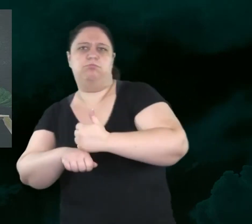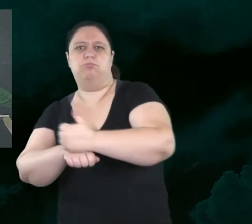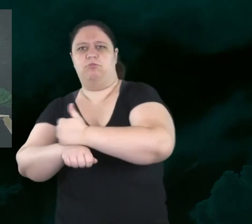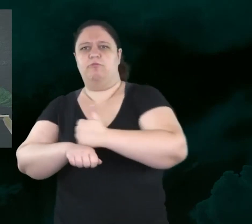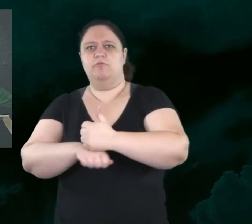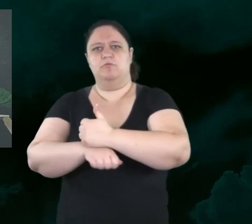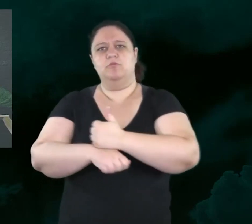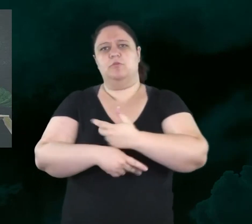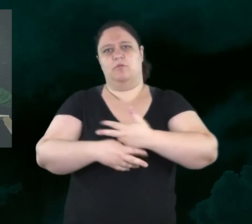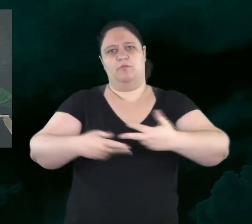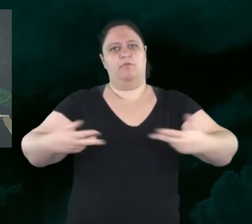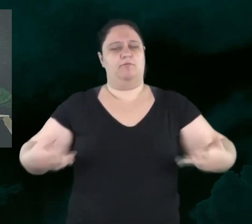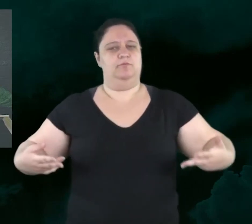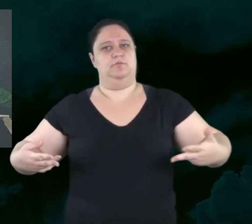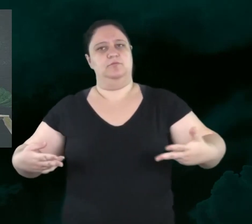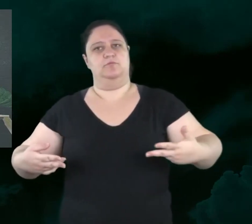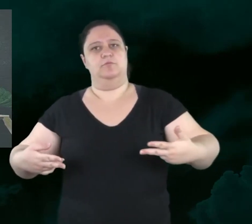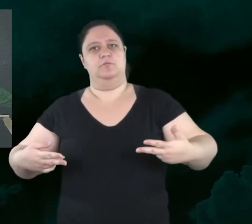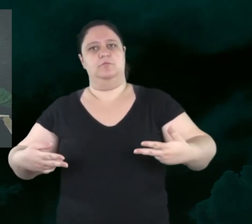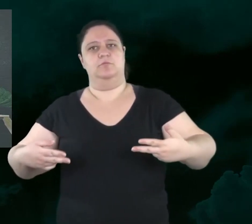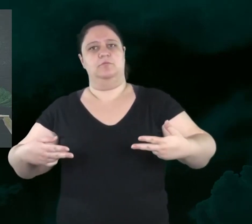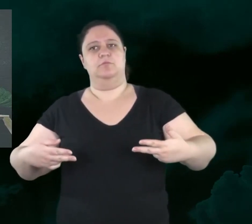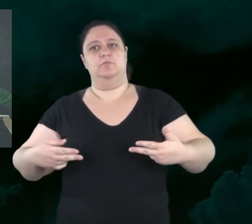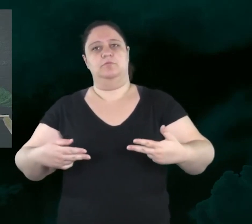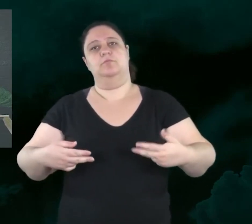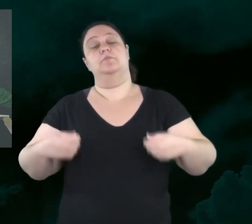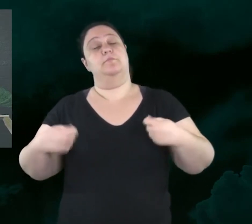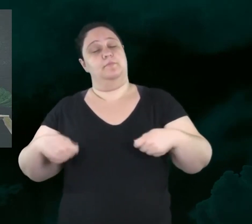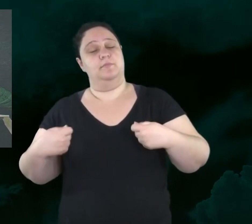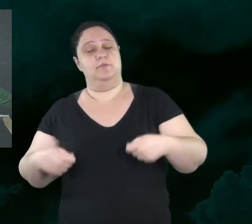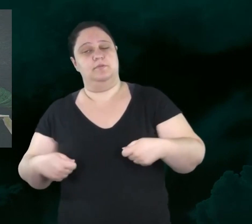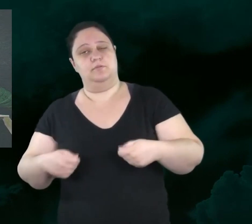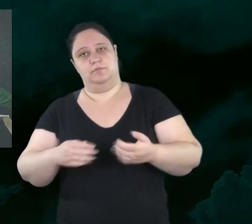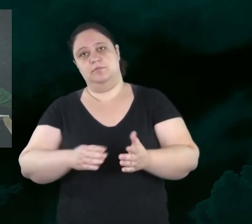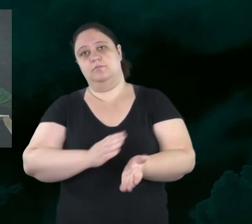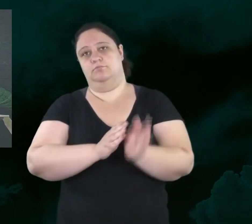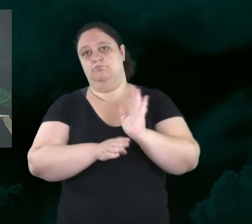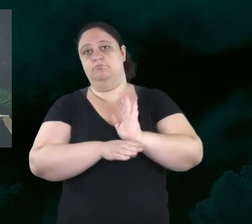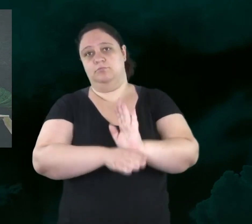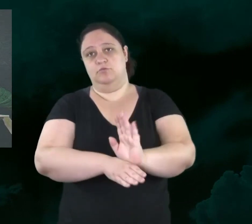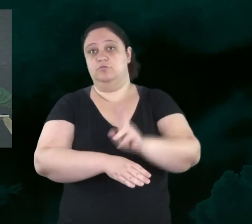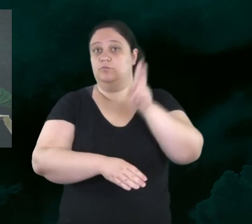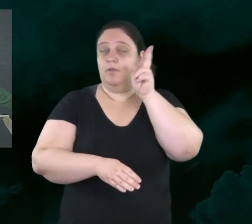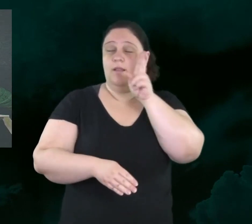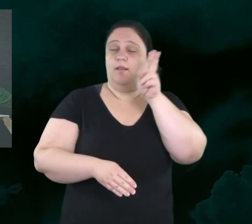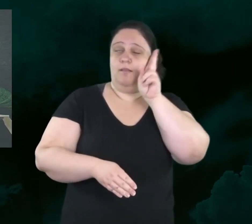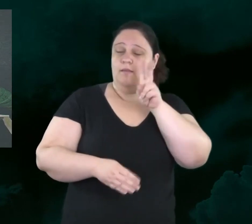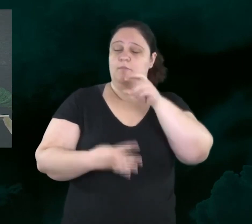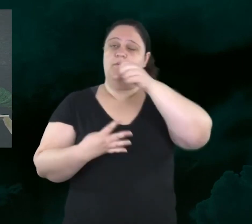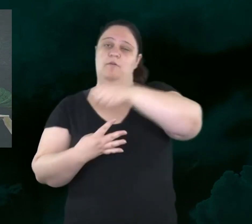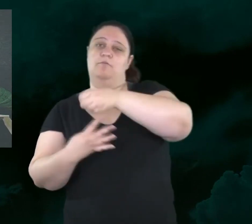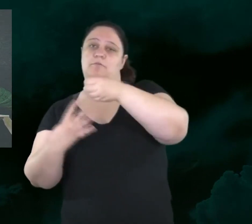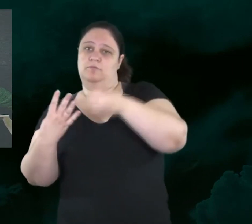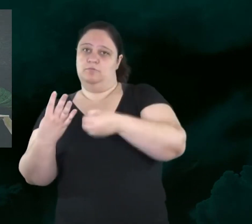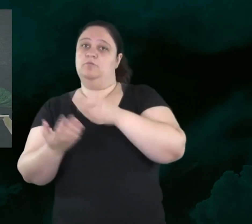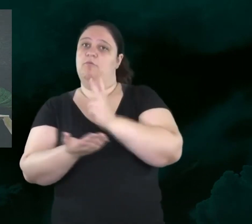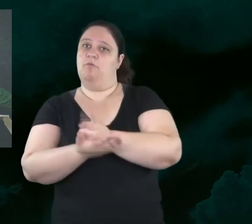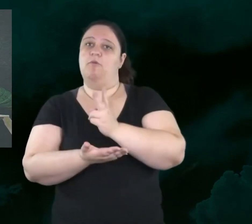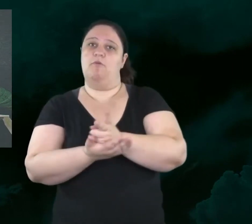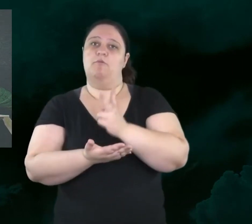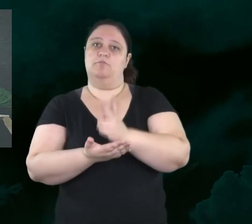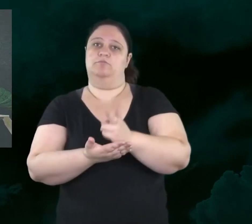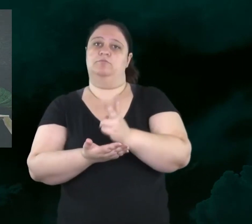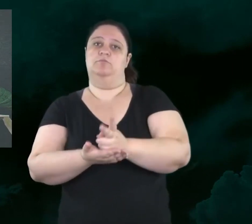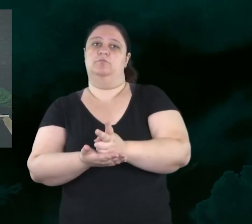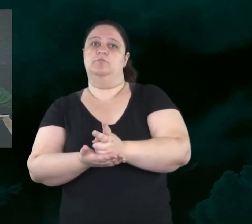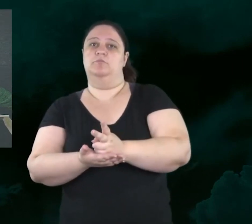para fazer essa transmissão. E lembre-se do Instituto para que possa continuar fornecendo esse bom trabalho